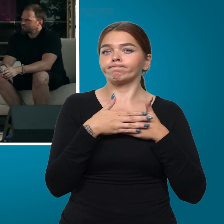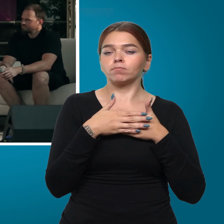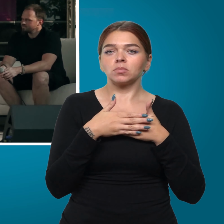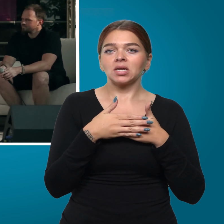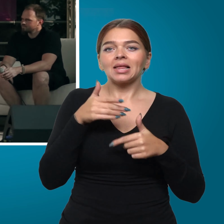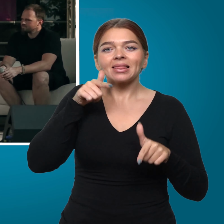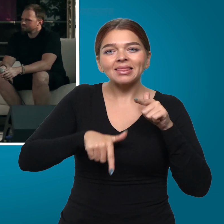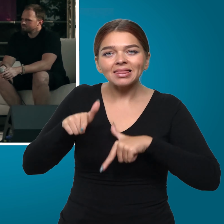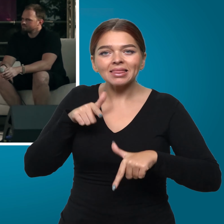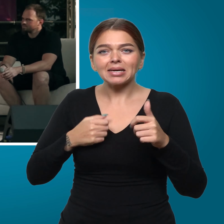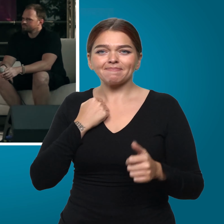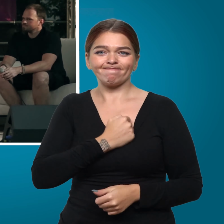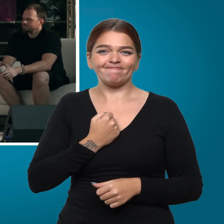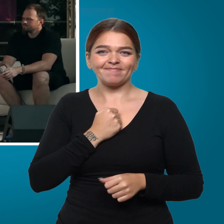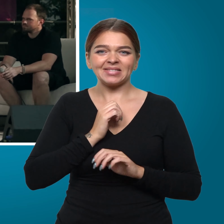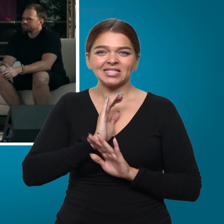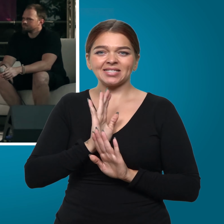svetimo ir savo